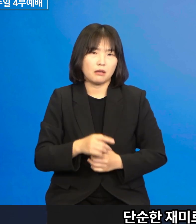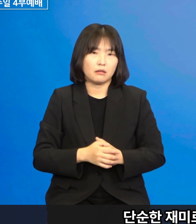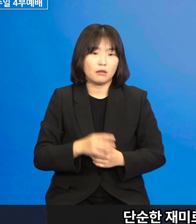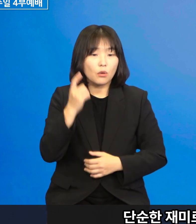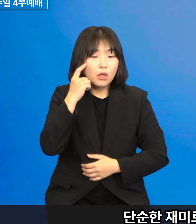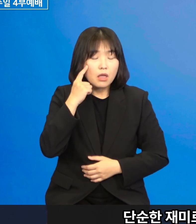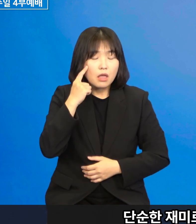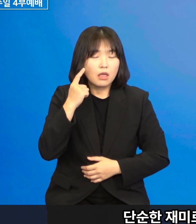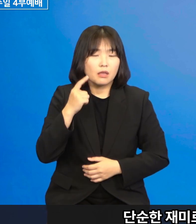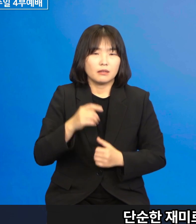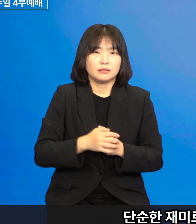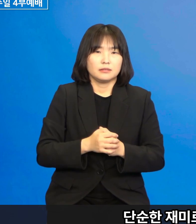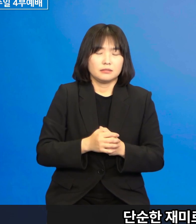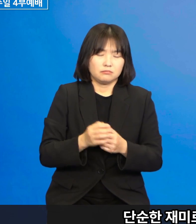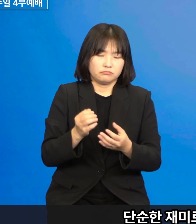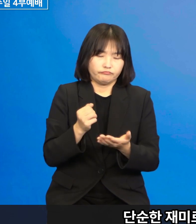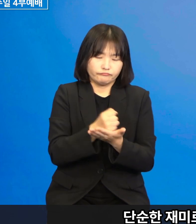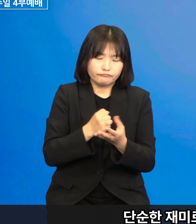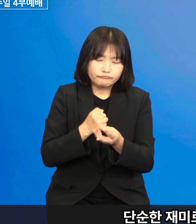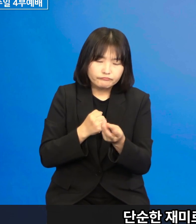봤다가 63%예요.